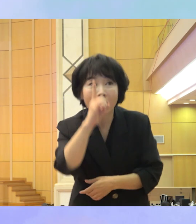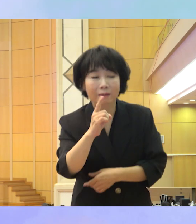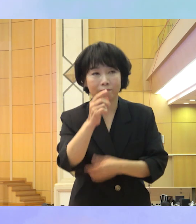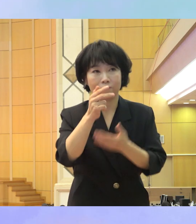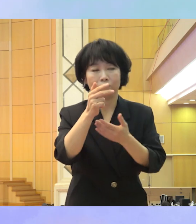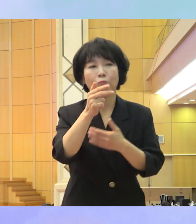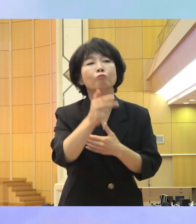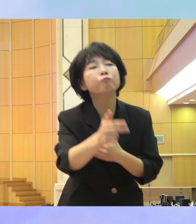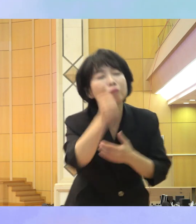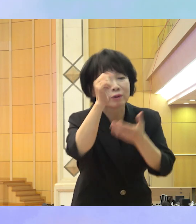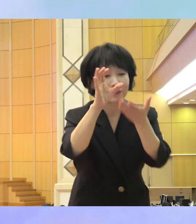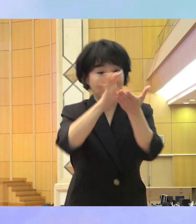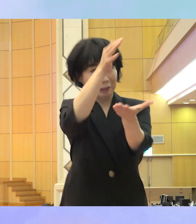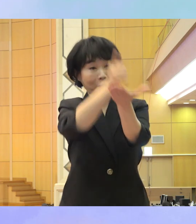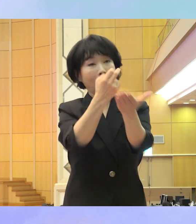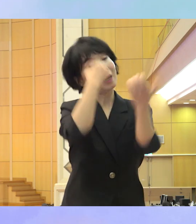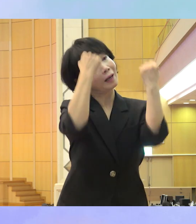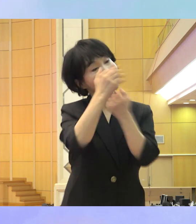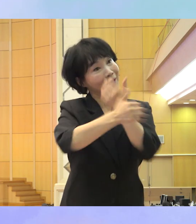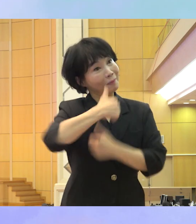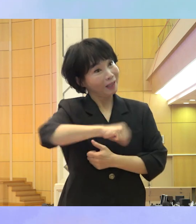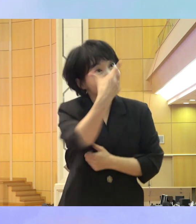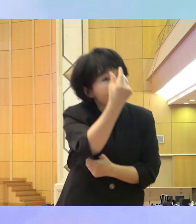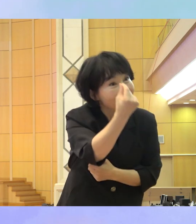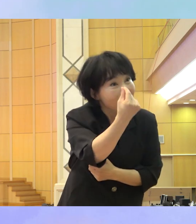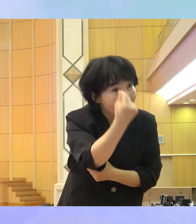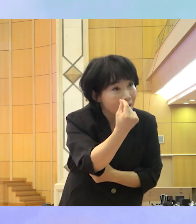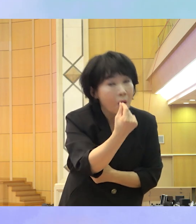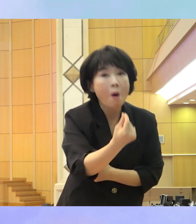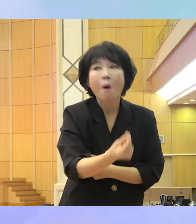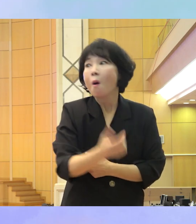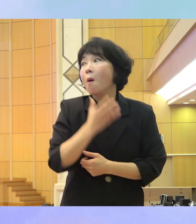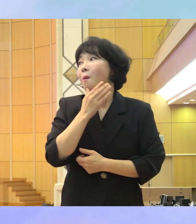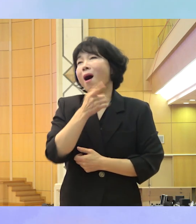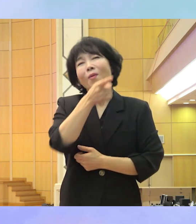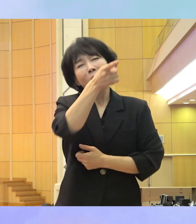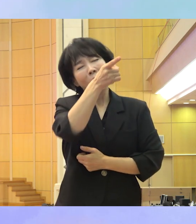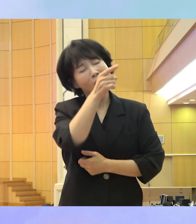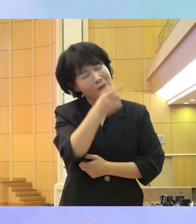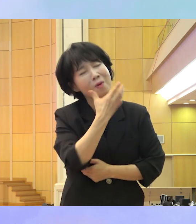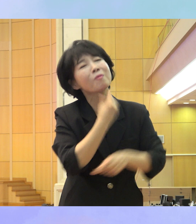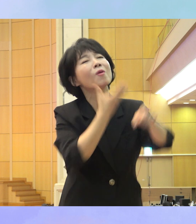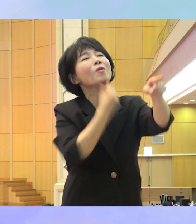아들입니다. 바요나 시몬아, 내가 복이 있다, 내가 복이 있다.